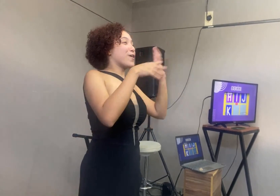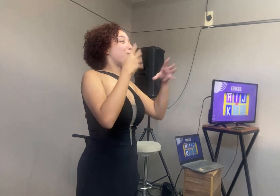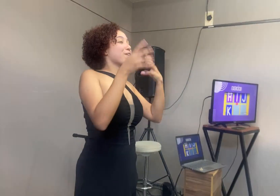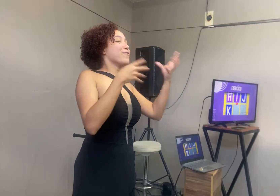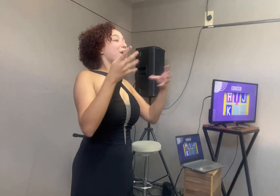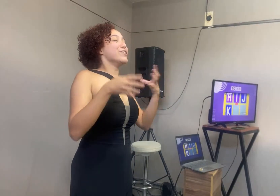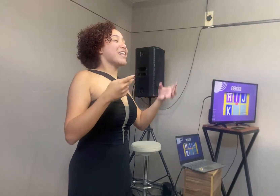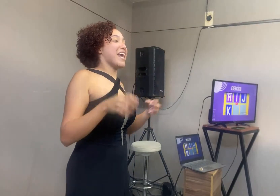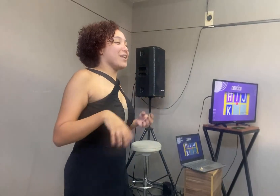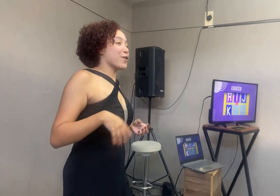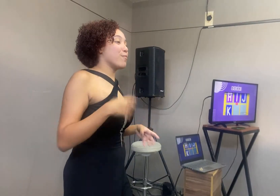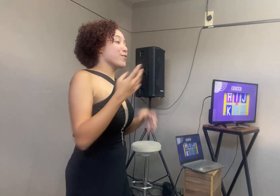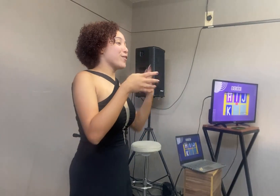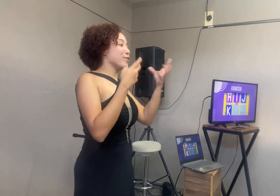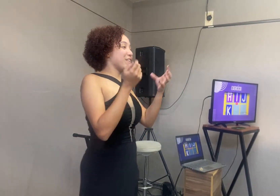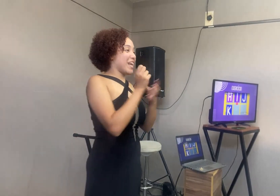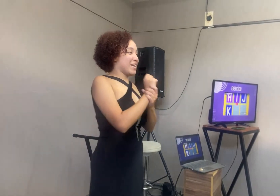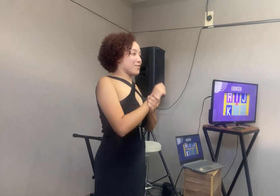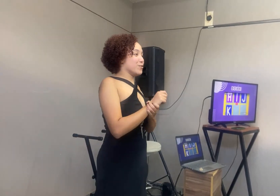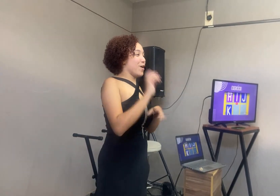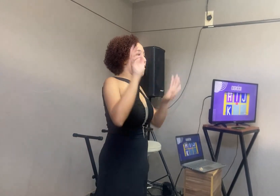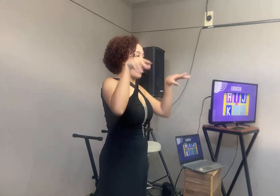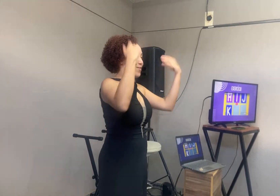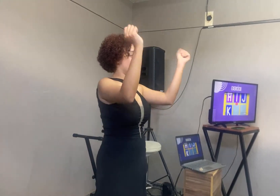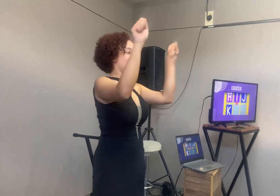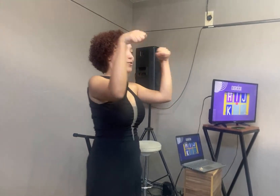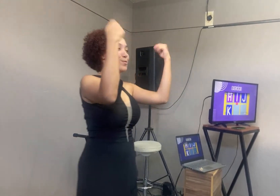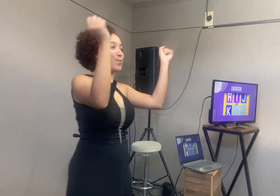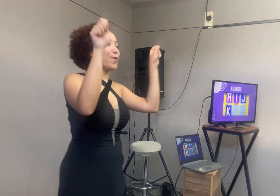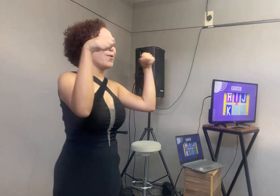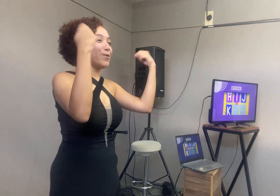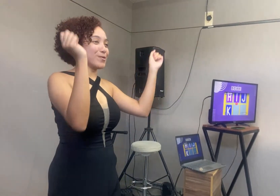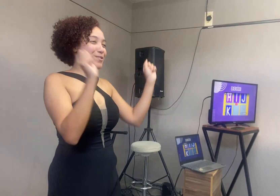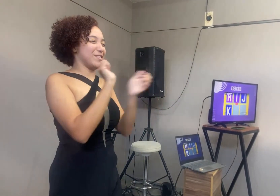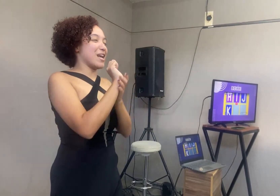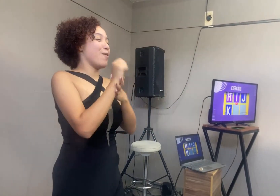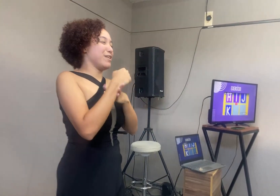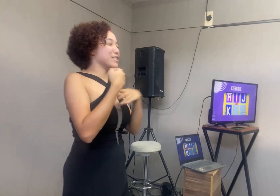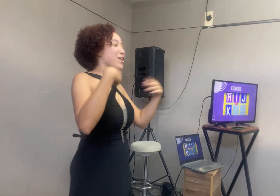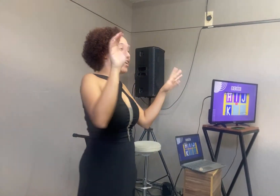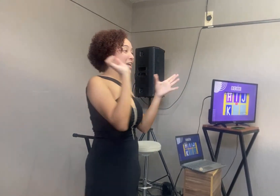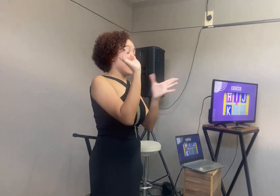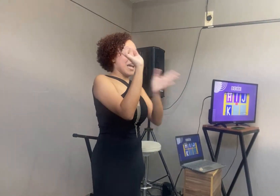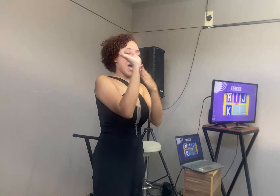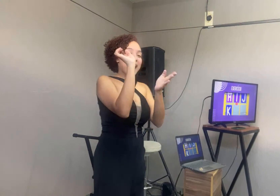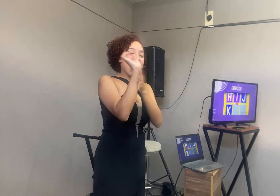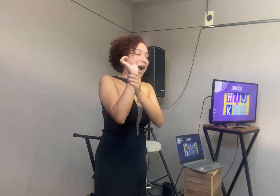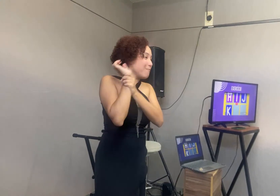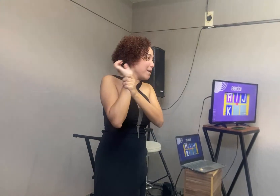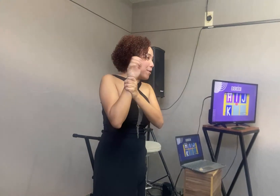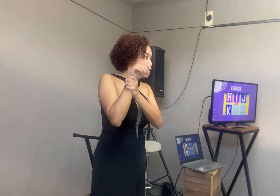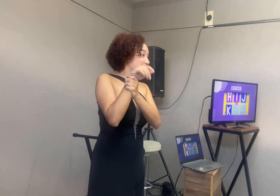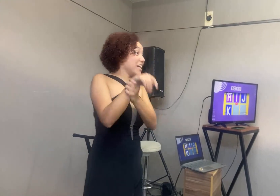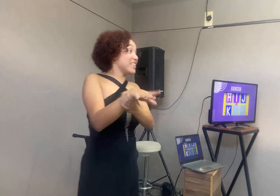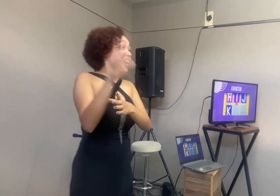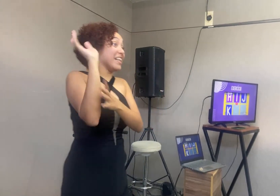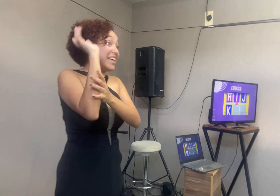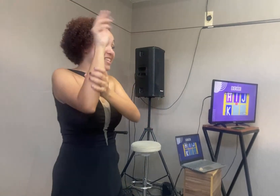Como que foi o treino? Doeu, geralmente dói. A minha mão direita, ela